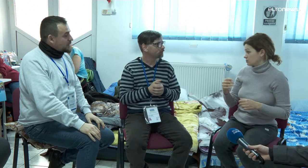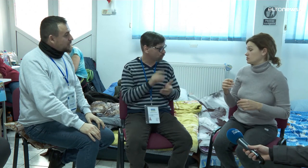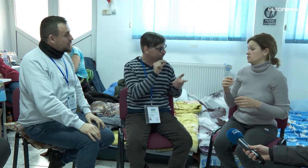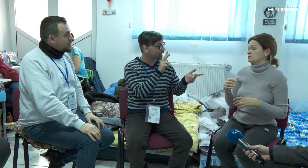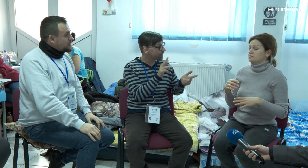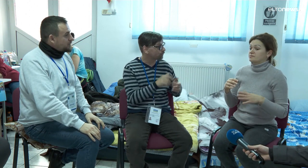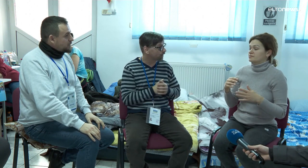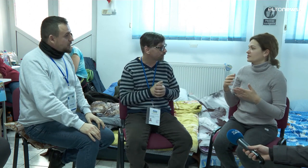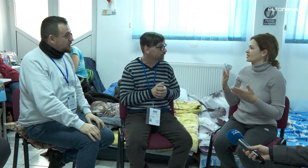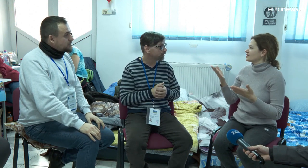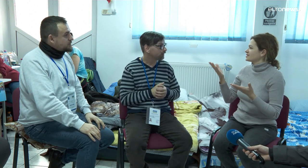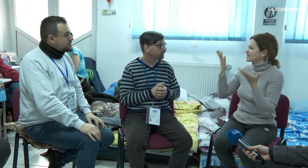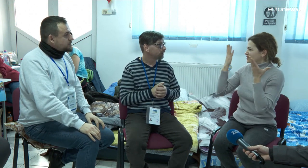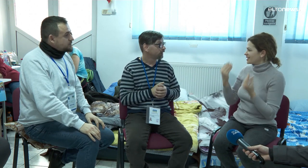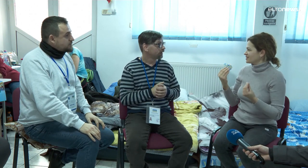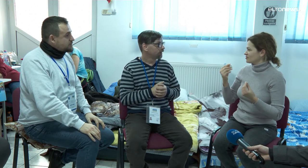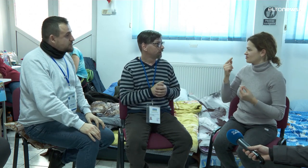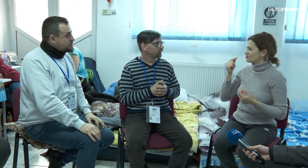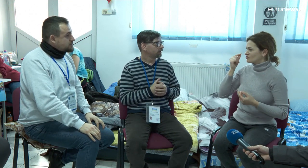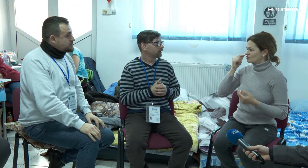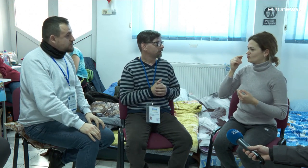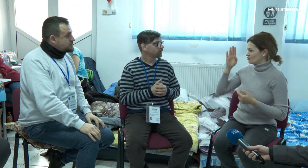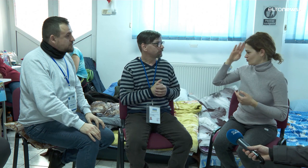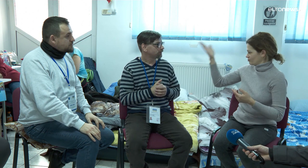Tamar explica que, aunque no escuchó las bombas, las sintió.